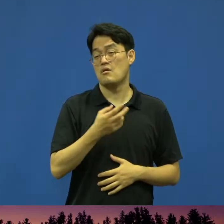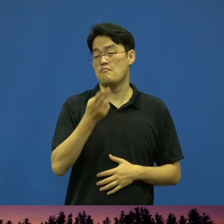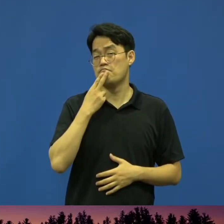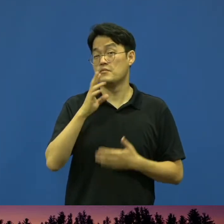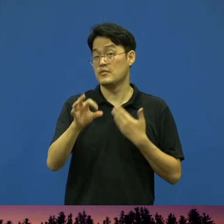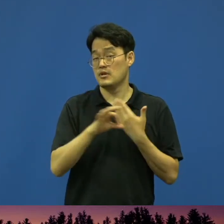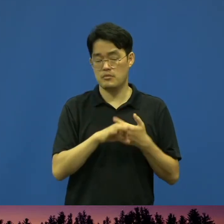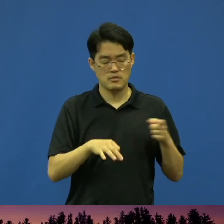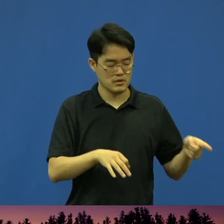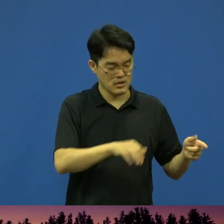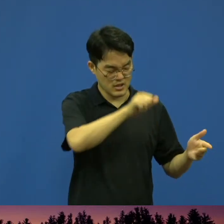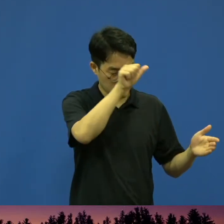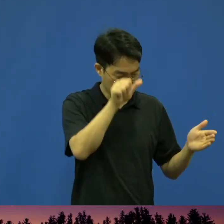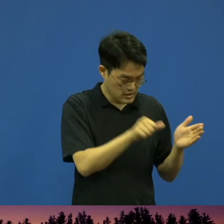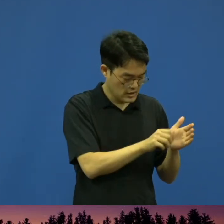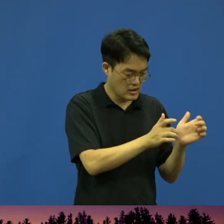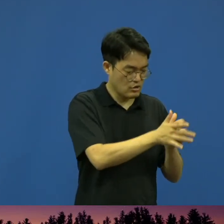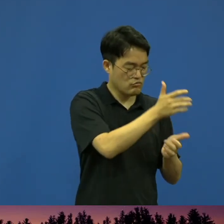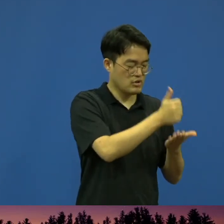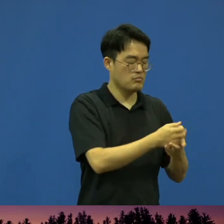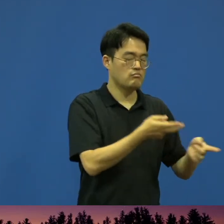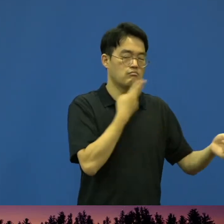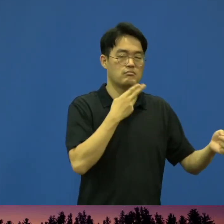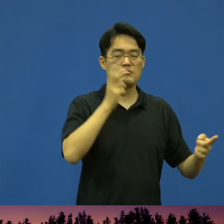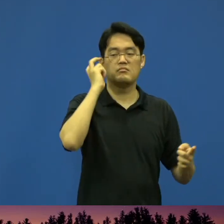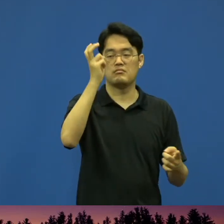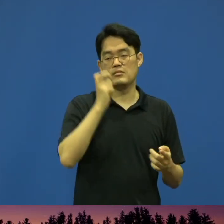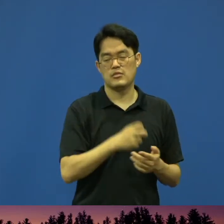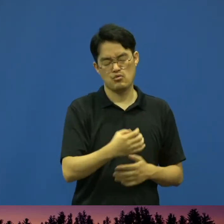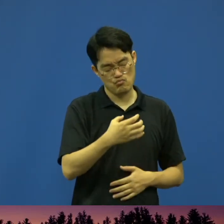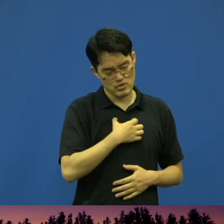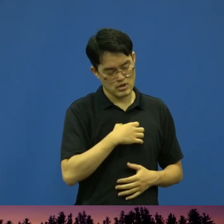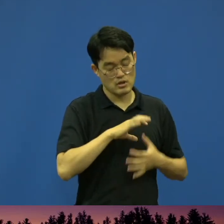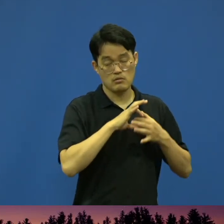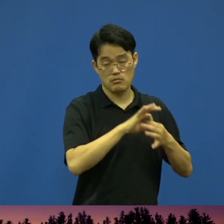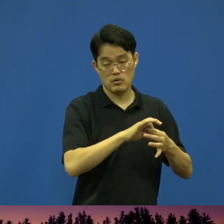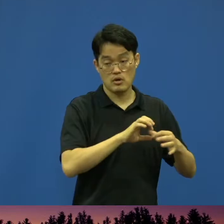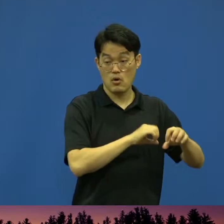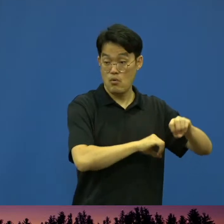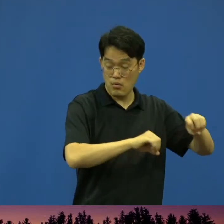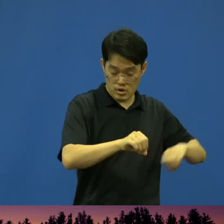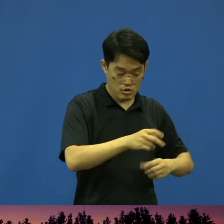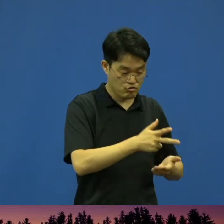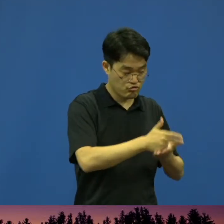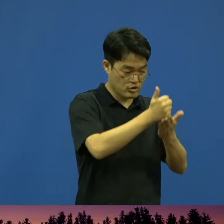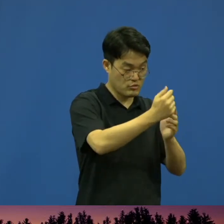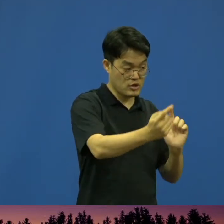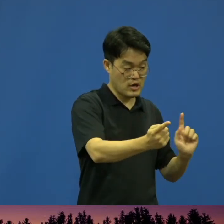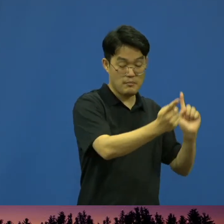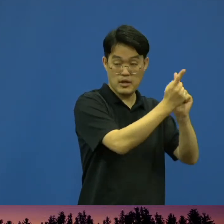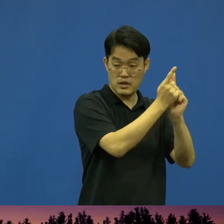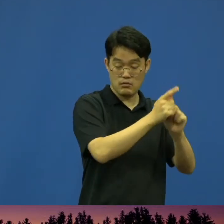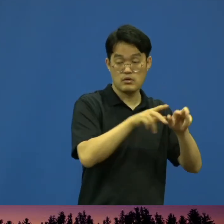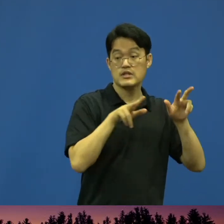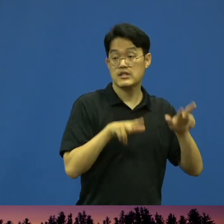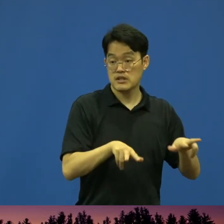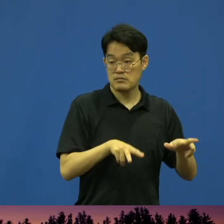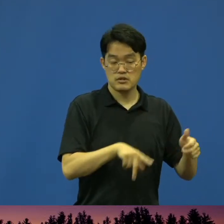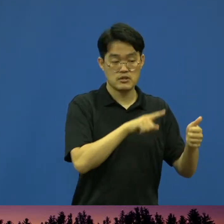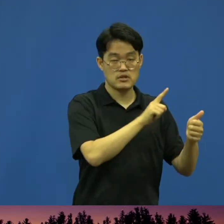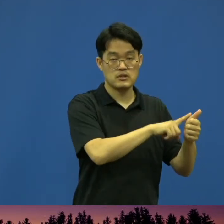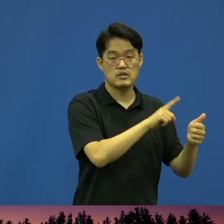그의 인생에 주님도 없었을 것입니다. 그 위기를 통해 주님을 영접하고 지금은